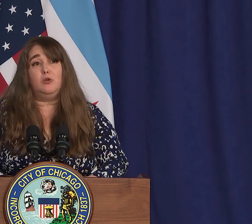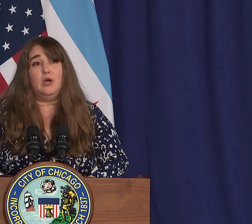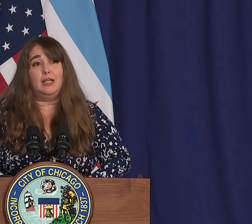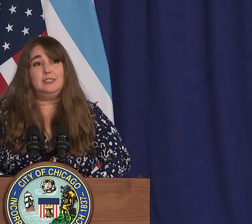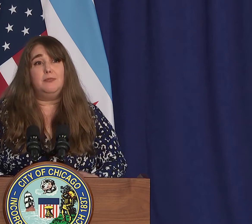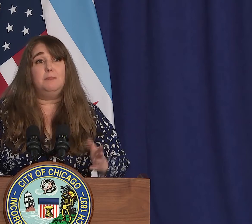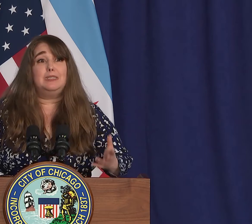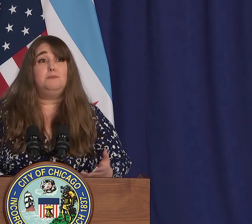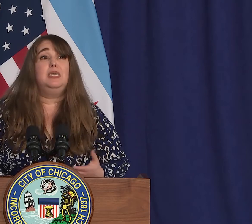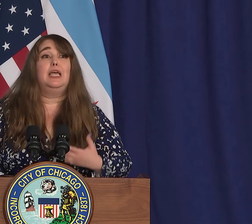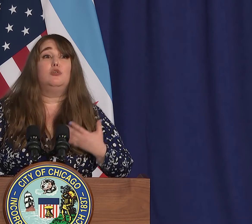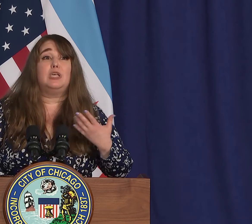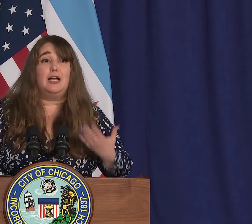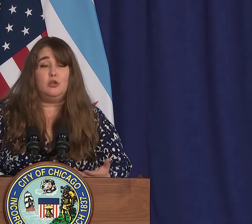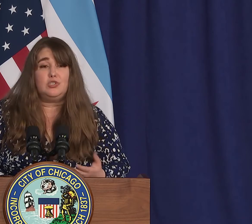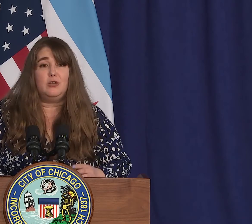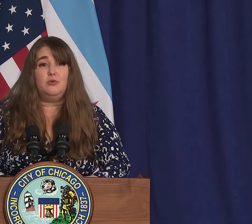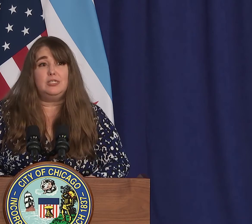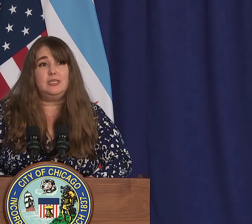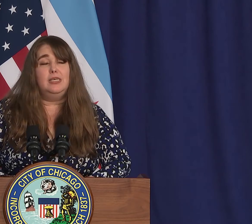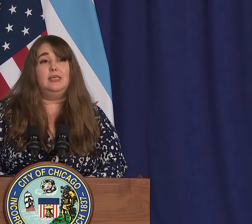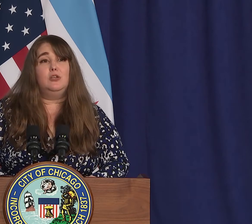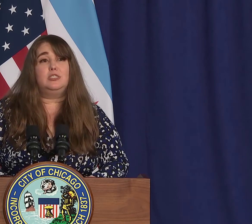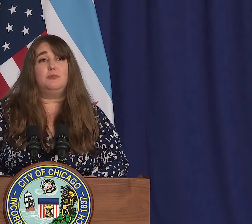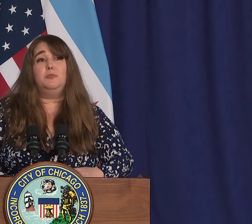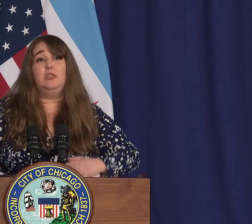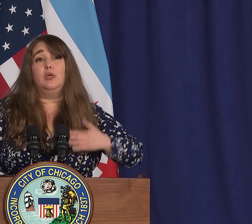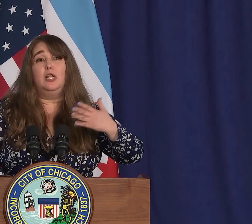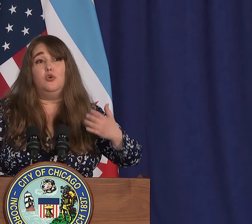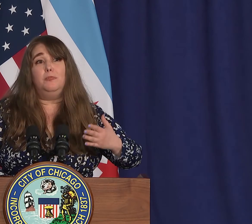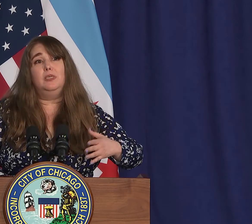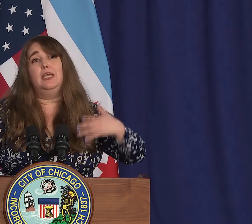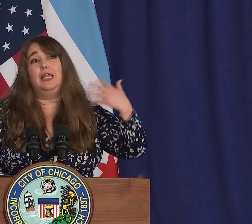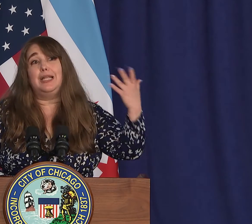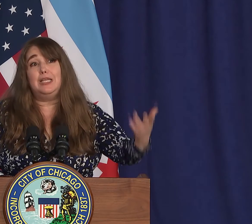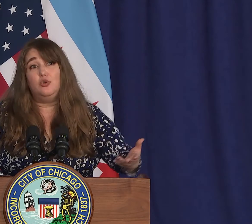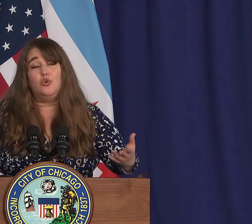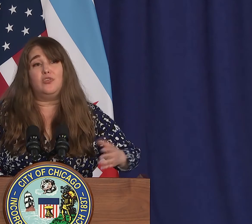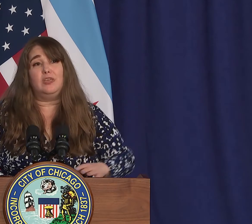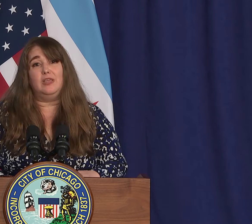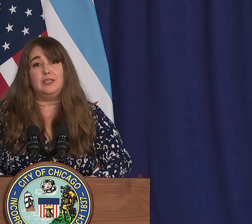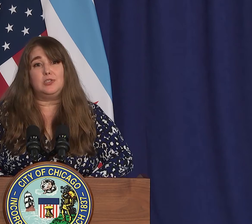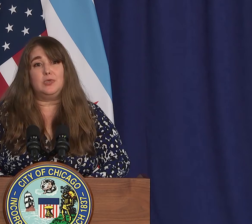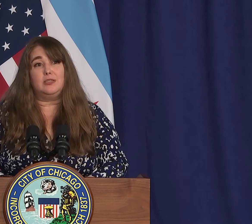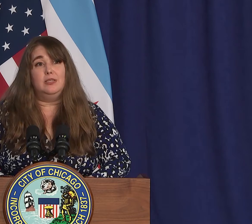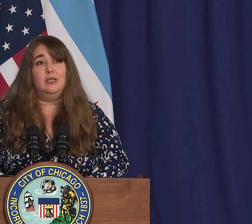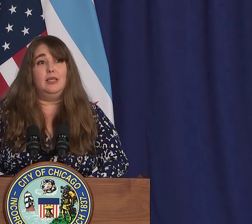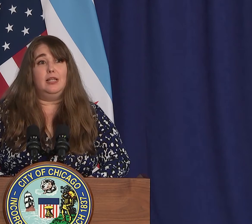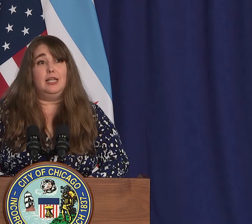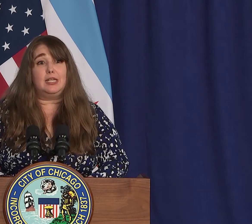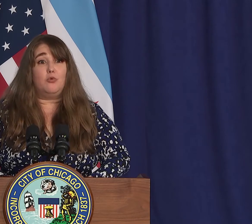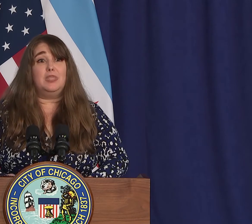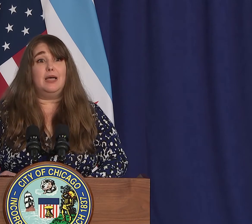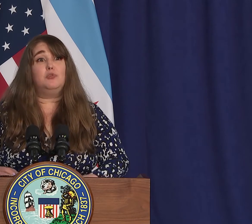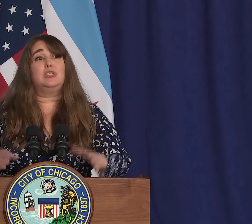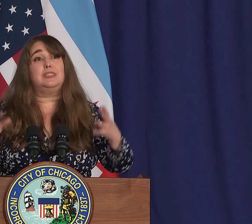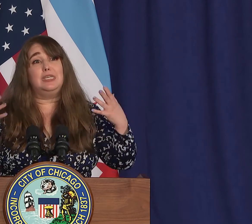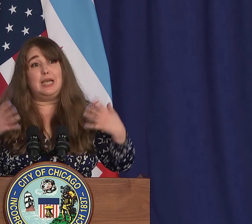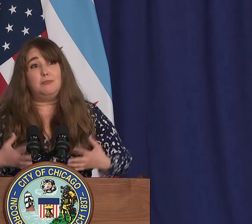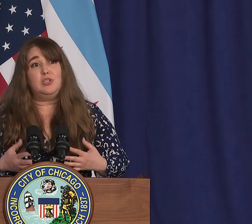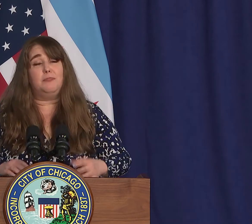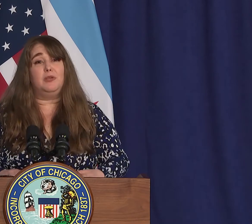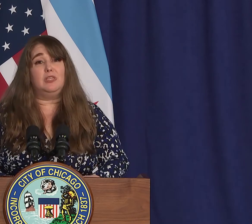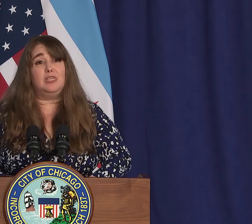ese primer lugar, se ven más bien en los anglosajones, lo estamos viendo en el Loop y en el área norte de la ciudad. Les recomendamos